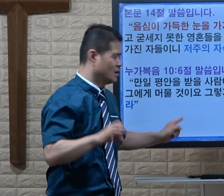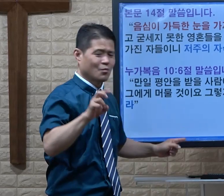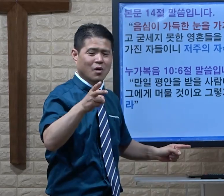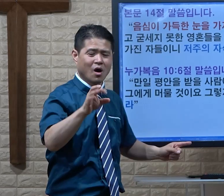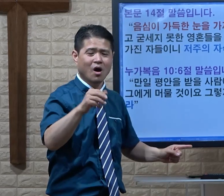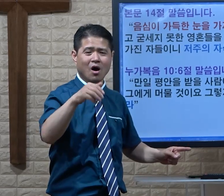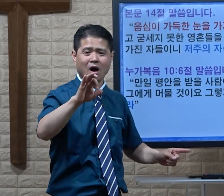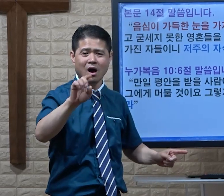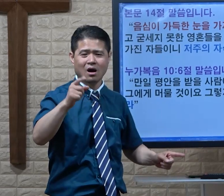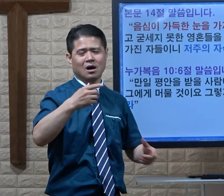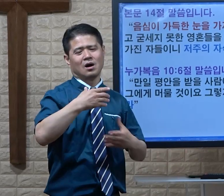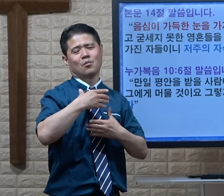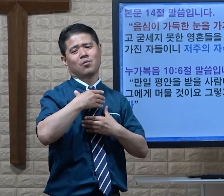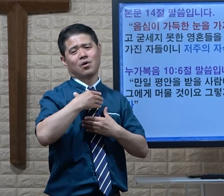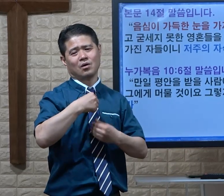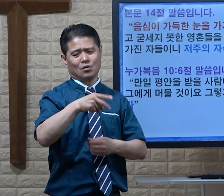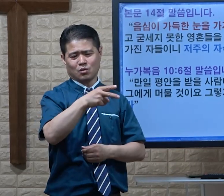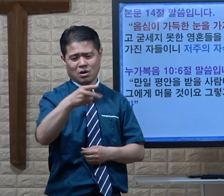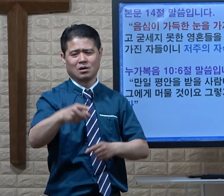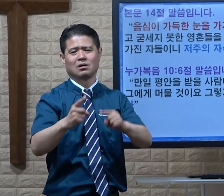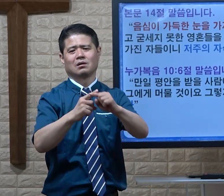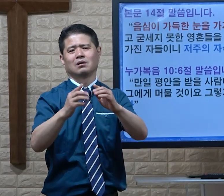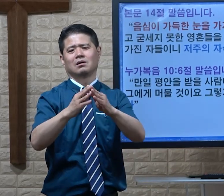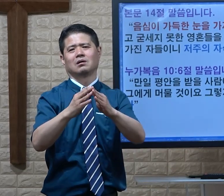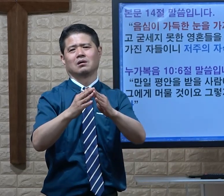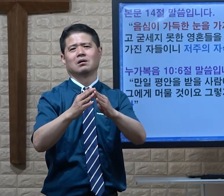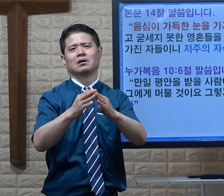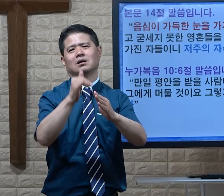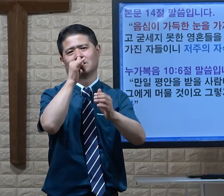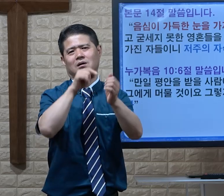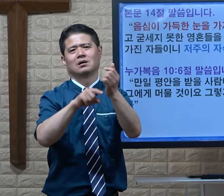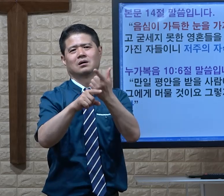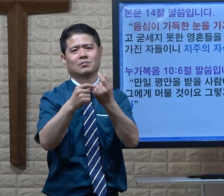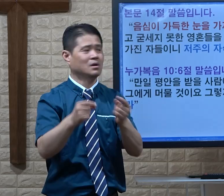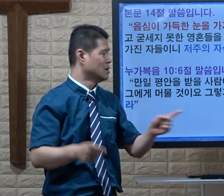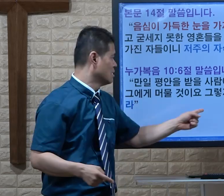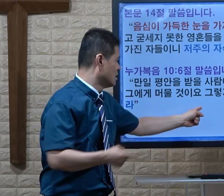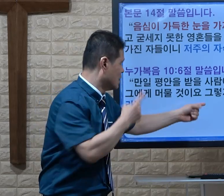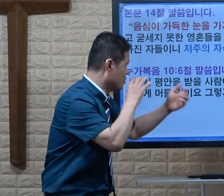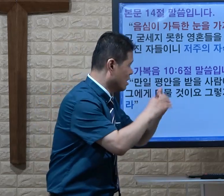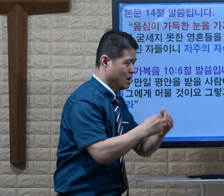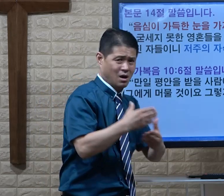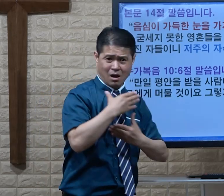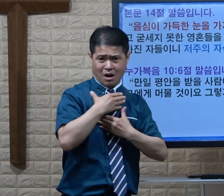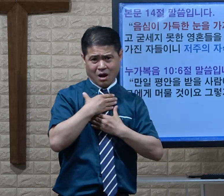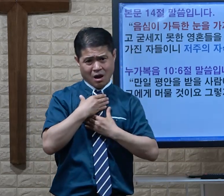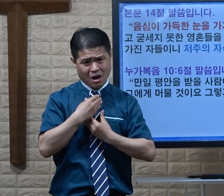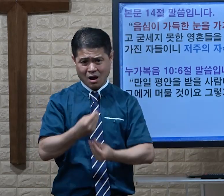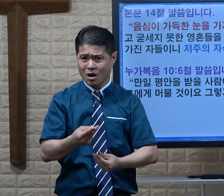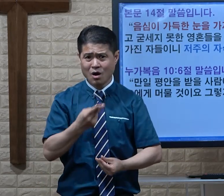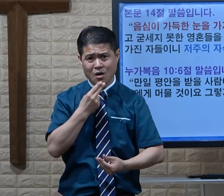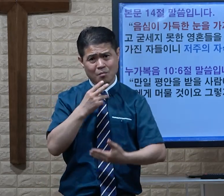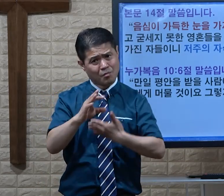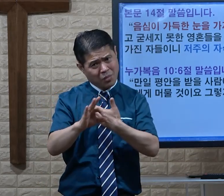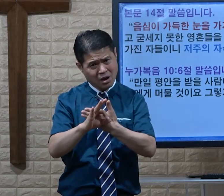거짓으로 통해서는 안 됩니다. 정말 이 평안은 교회에서 누리는 평안이라는 것입니다. 이